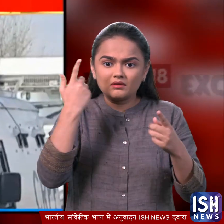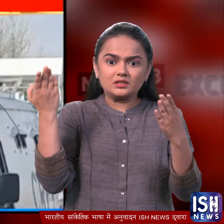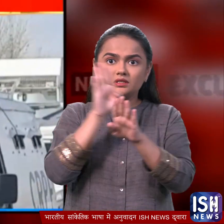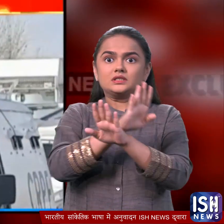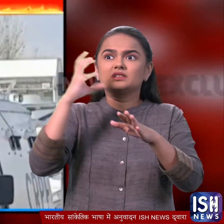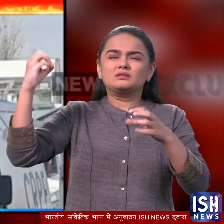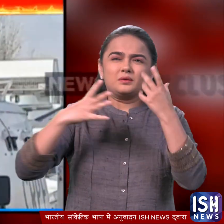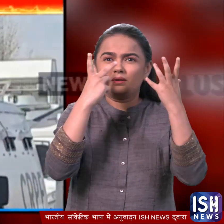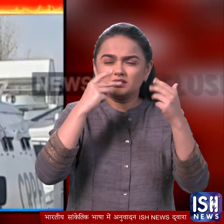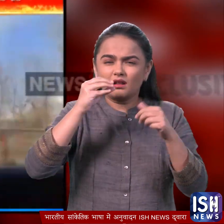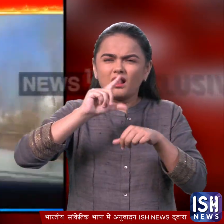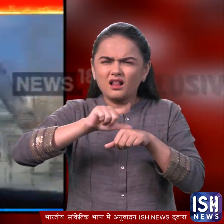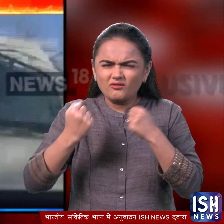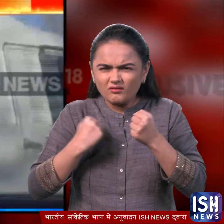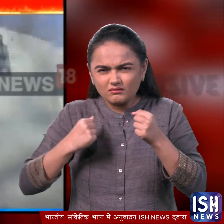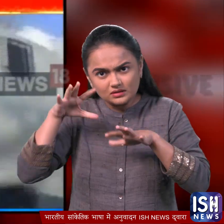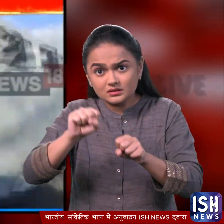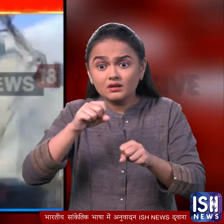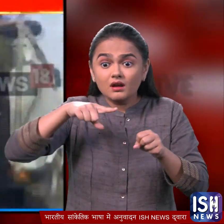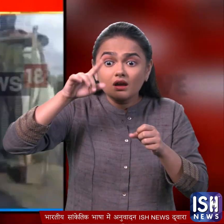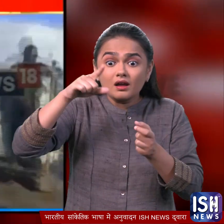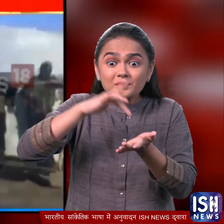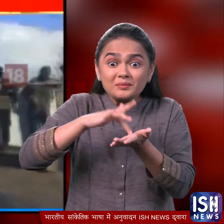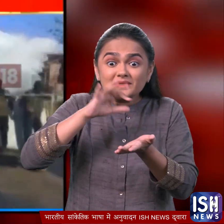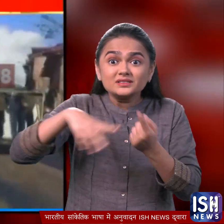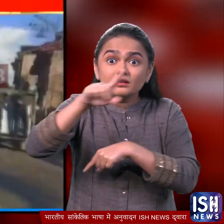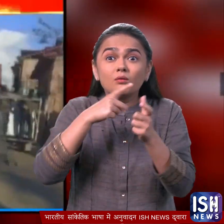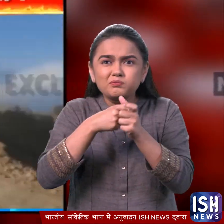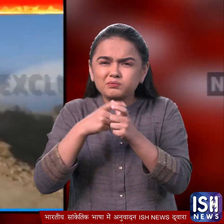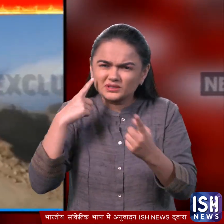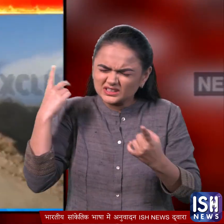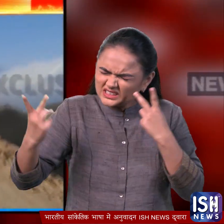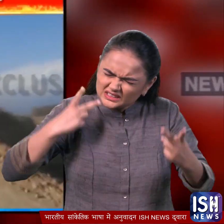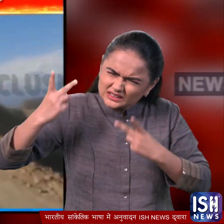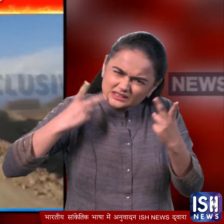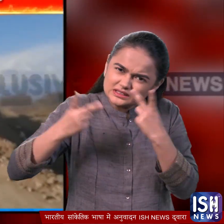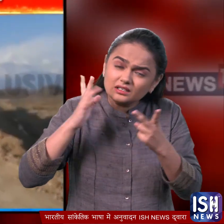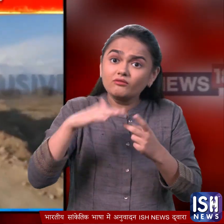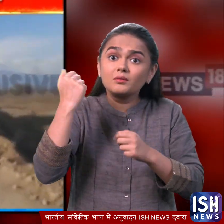बख्तरबंद गाड़ियों में सवार होकर वहां पहुंचे। इसके बाद जवानों ने पूरे इलाके में सर्च ऑपरेशन चलाया और